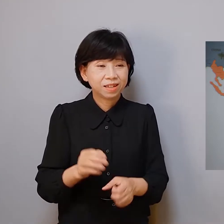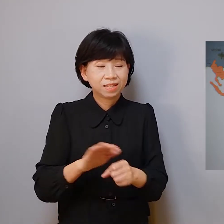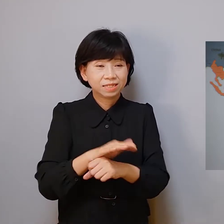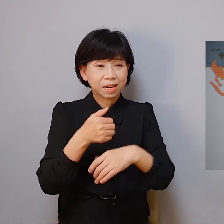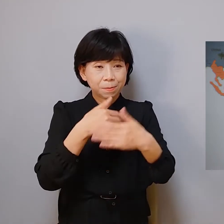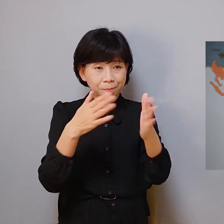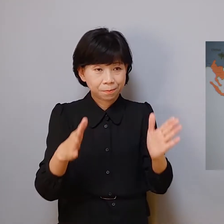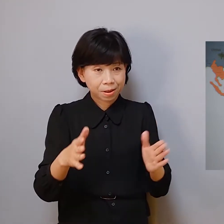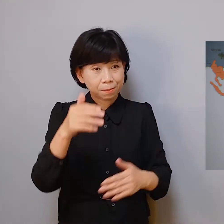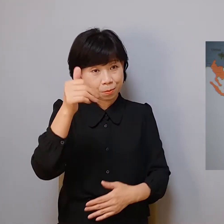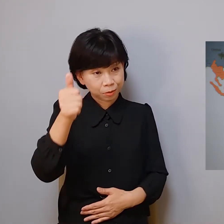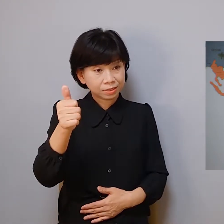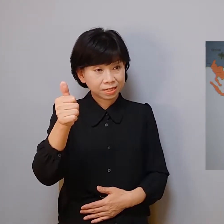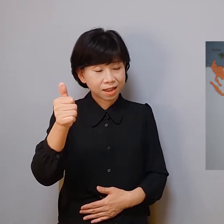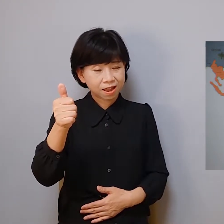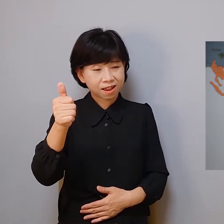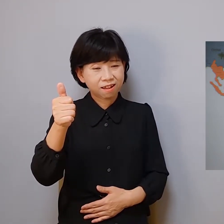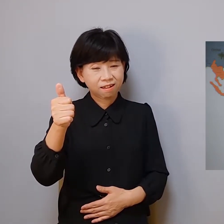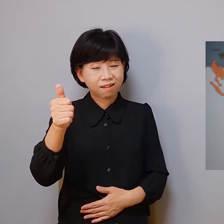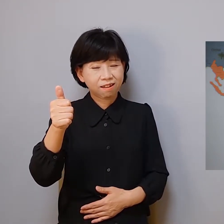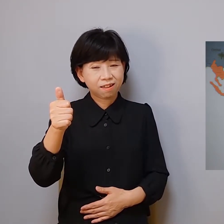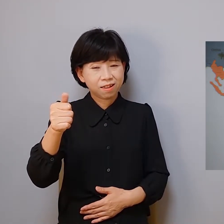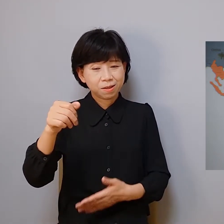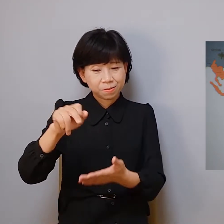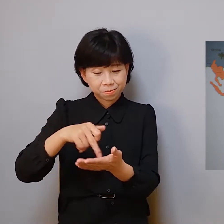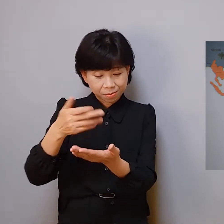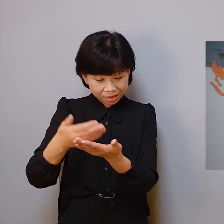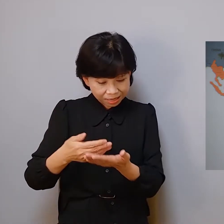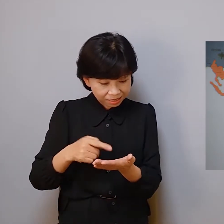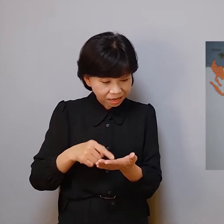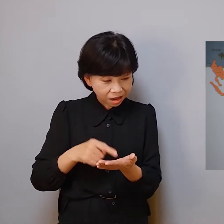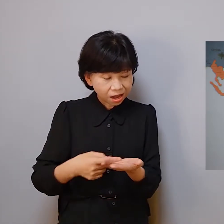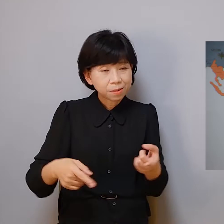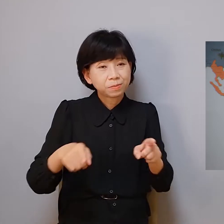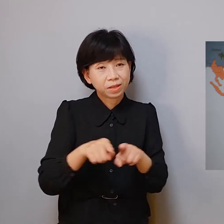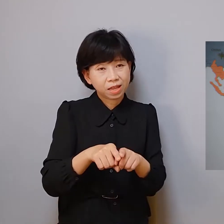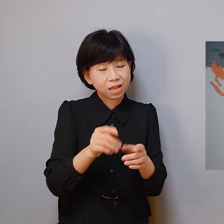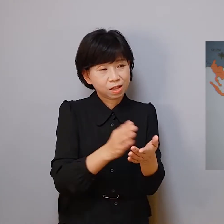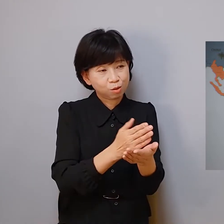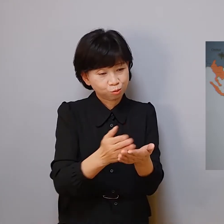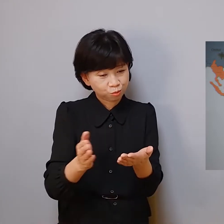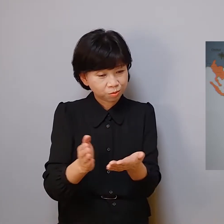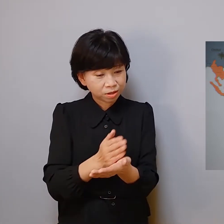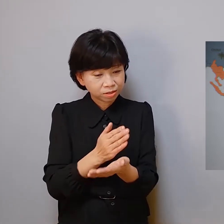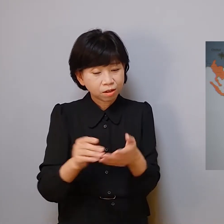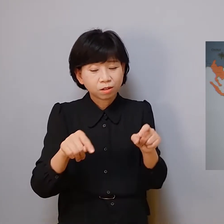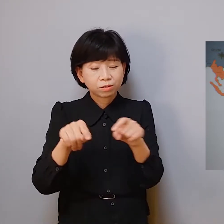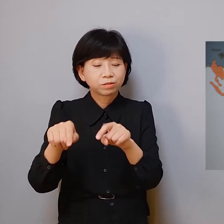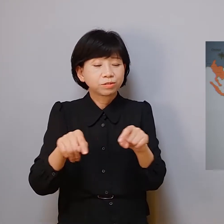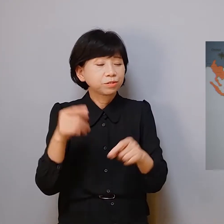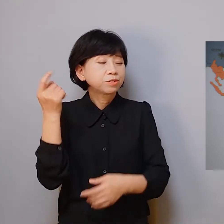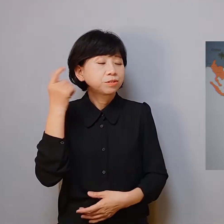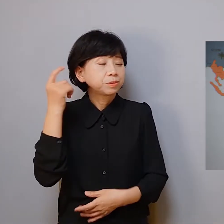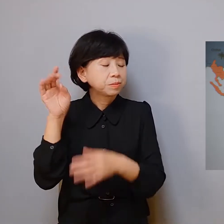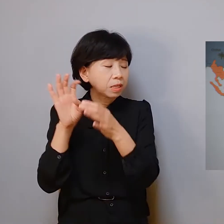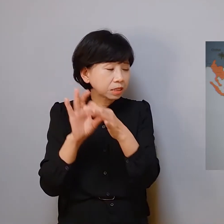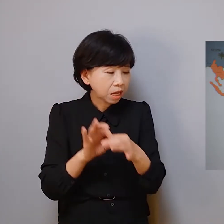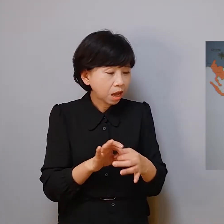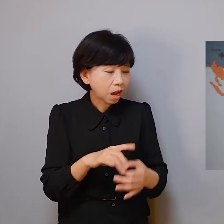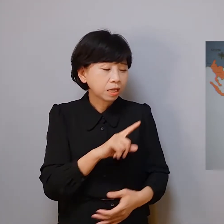또 우리 함께 그 녹음 파일을 좀 나누셔서 저도 지금 녹음한 거를 수시로 계속